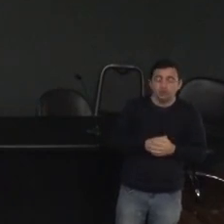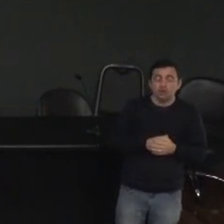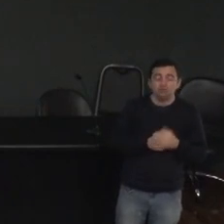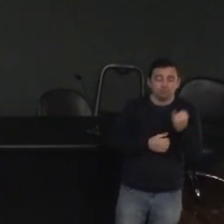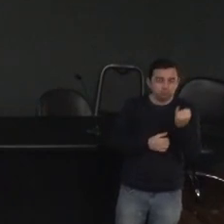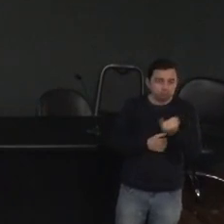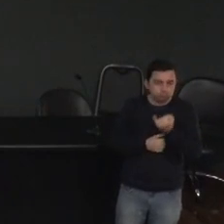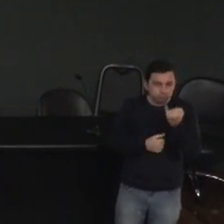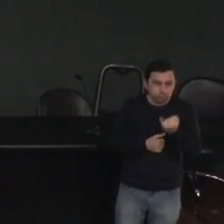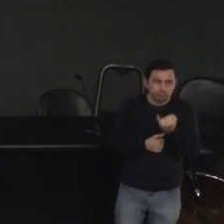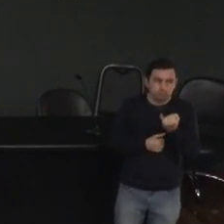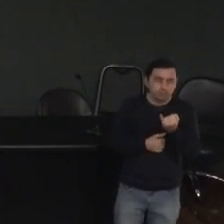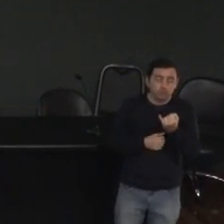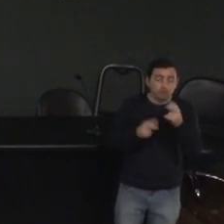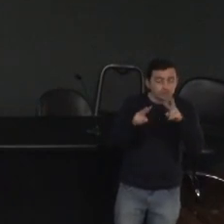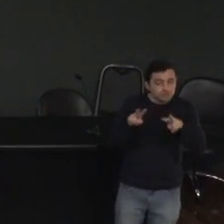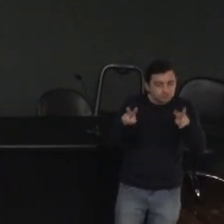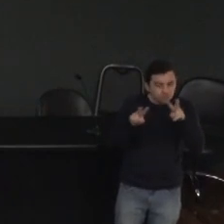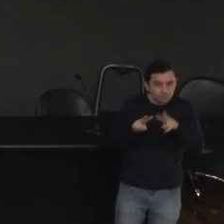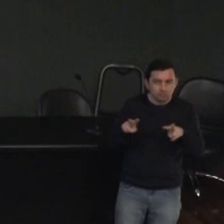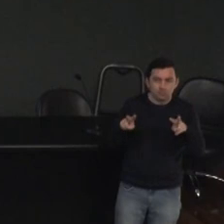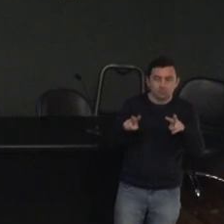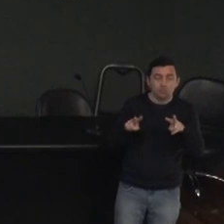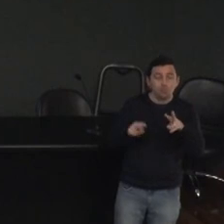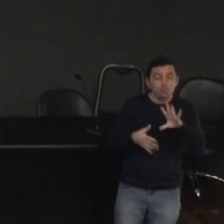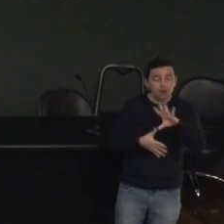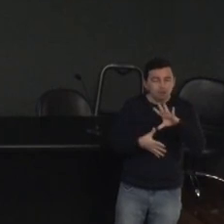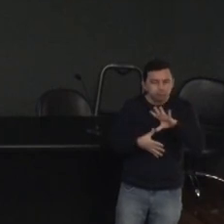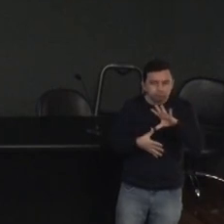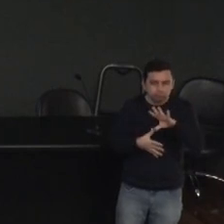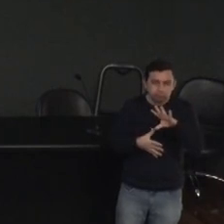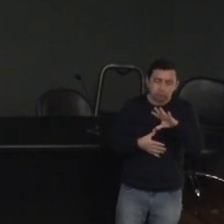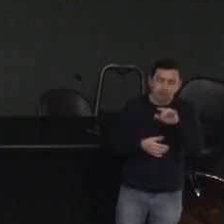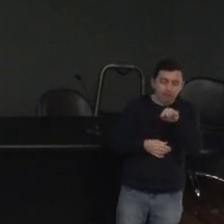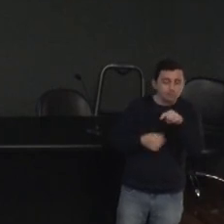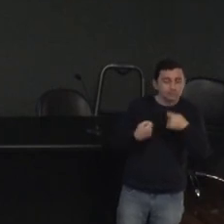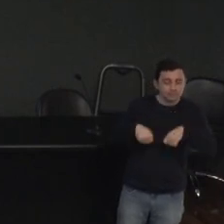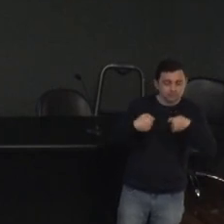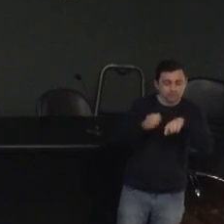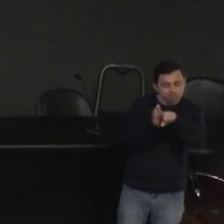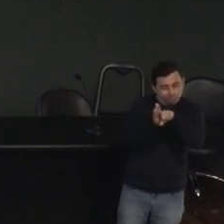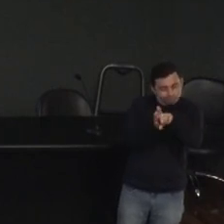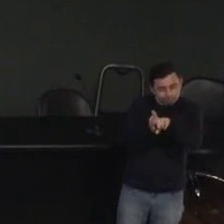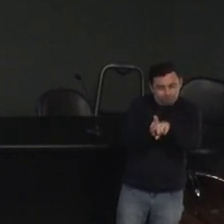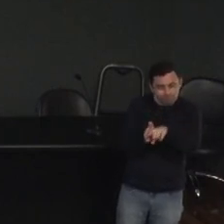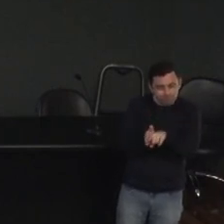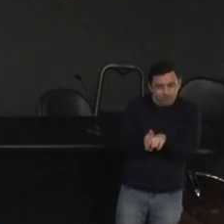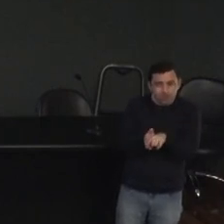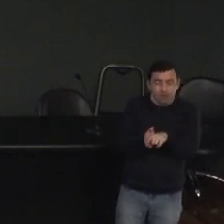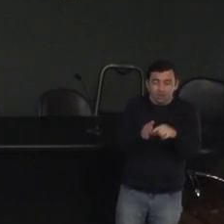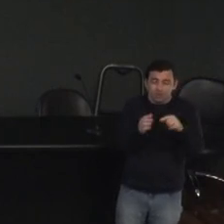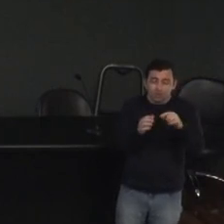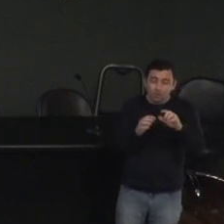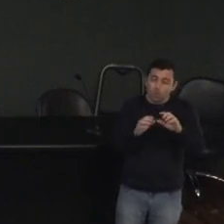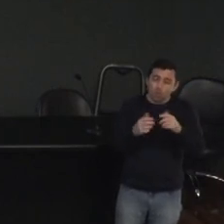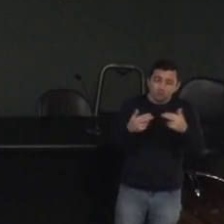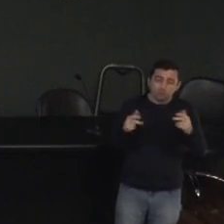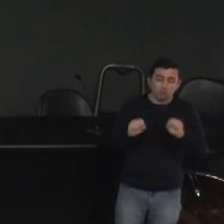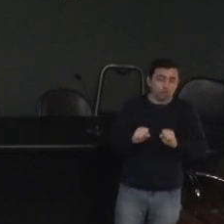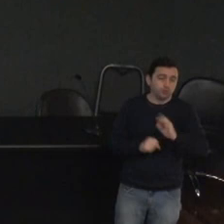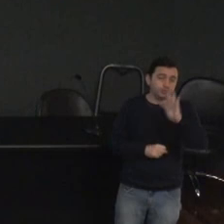nós termos essa visão de que o mapeamento é necessário para os eventos de risco